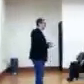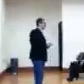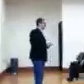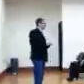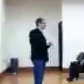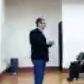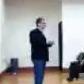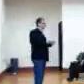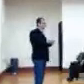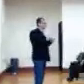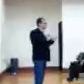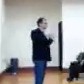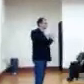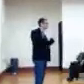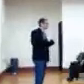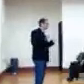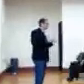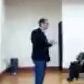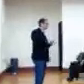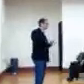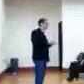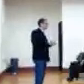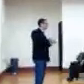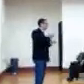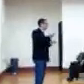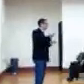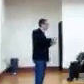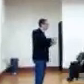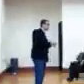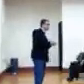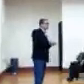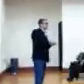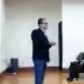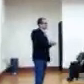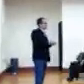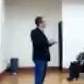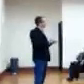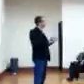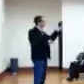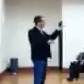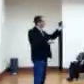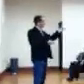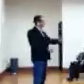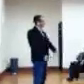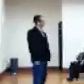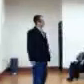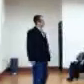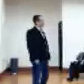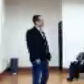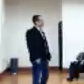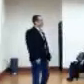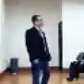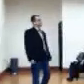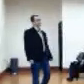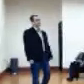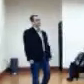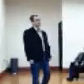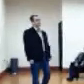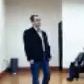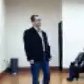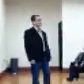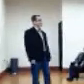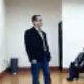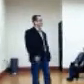ahí como lazarillos, en la medida de sus posibilidades de comunicarnos, de nuestras posibilidades. ¿En qué te ha ido? ¿Qué hacemos? No, esto no está bien,